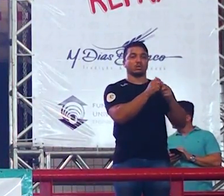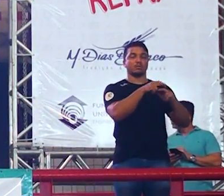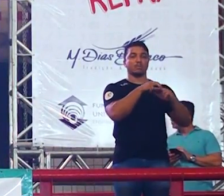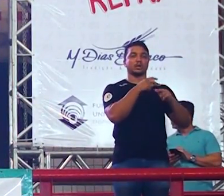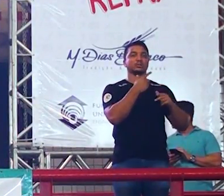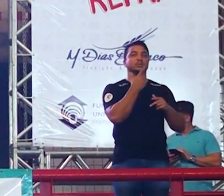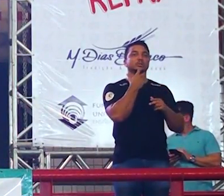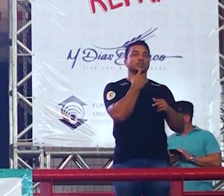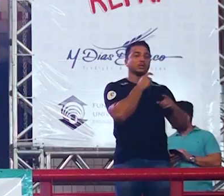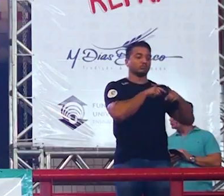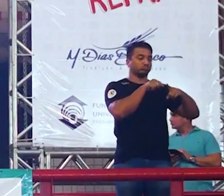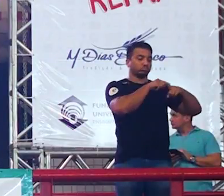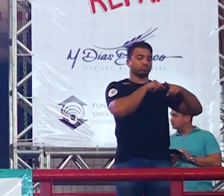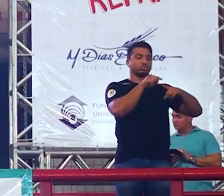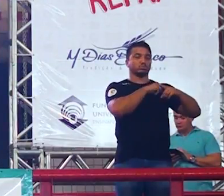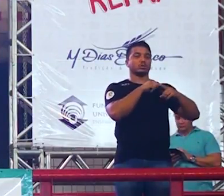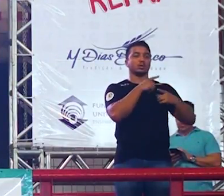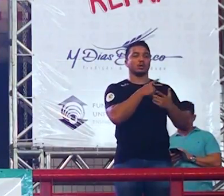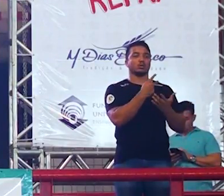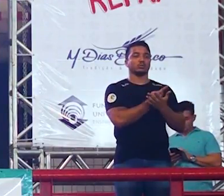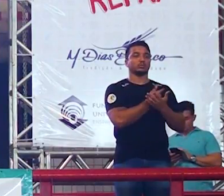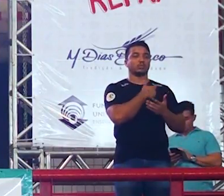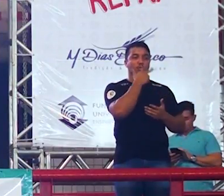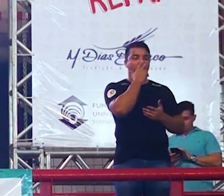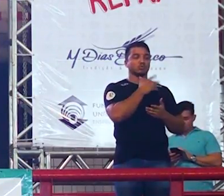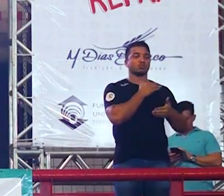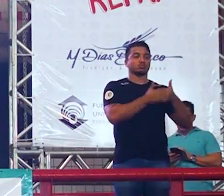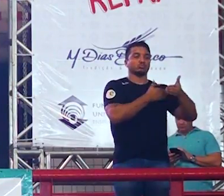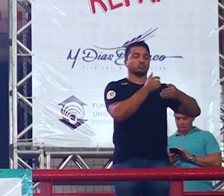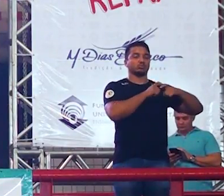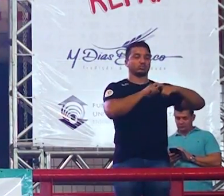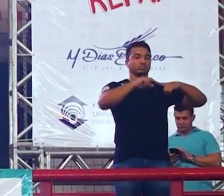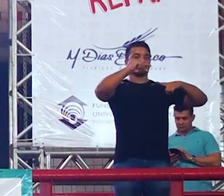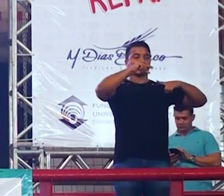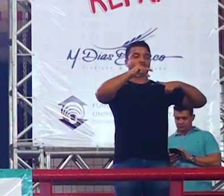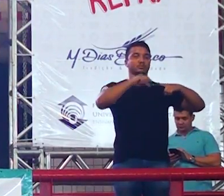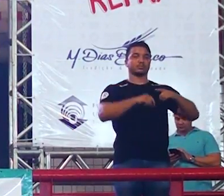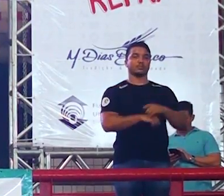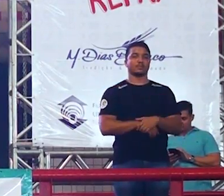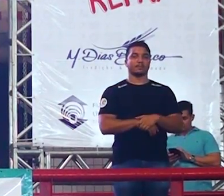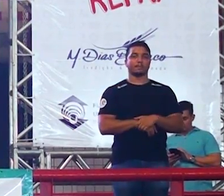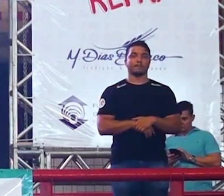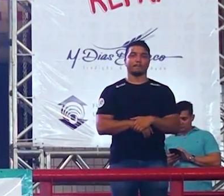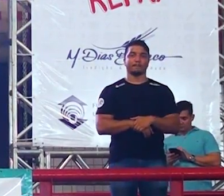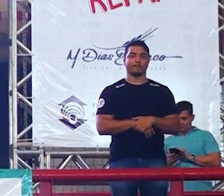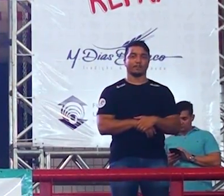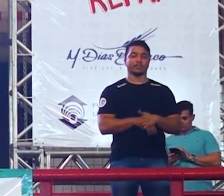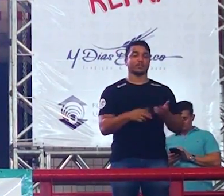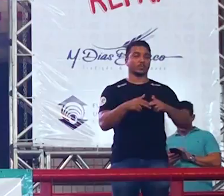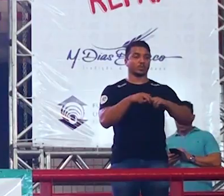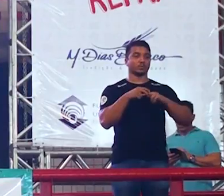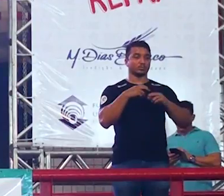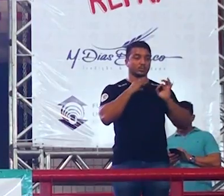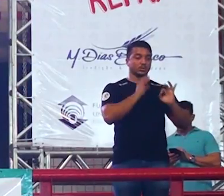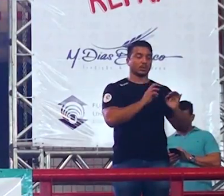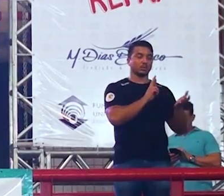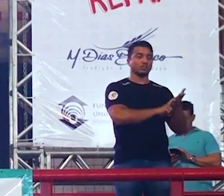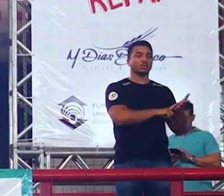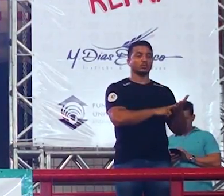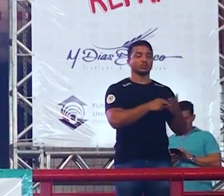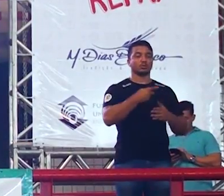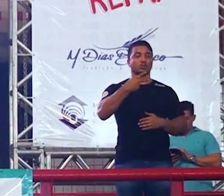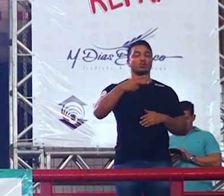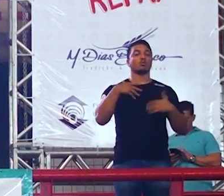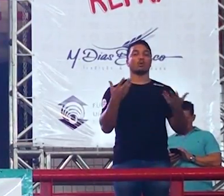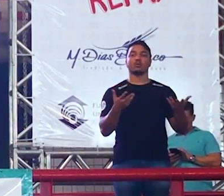que o sangue fique circulando e fique mantendo o pênis ereto. Então, a opção correta da questão 2